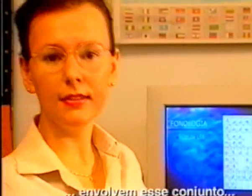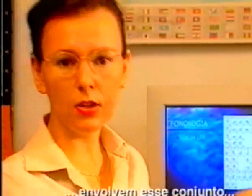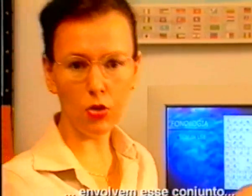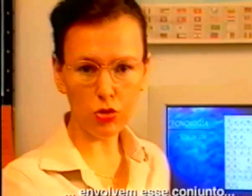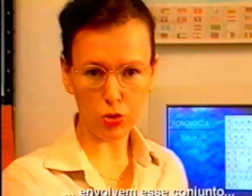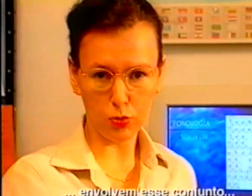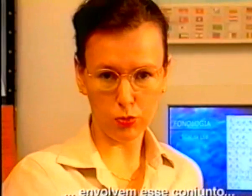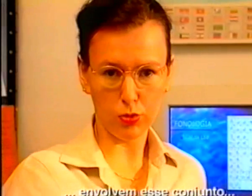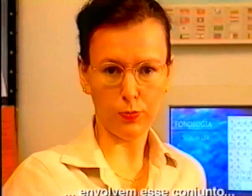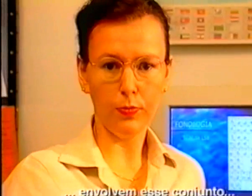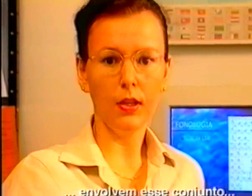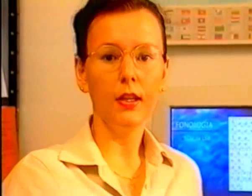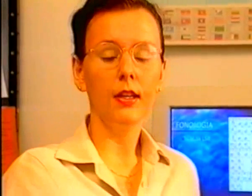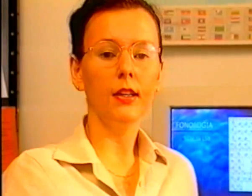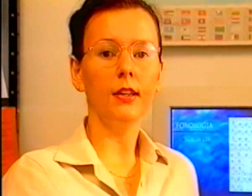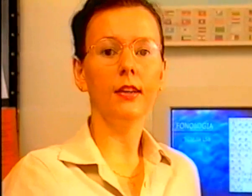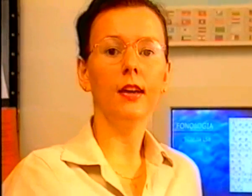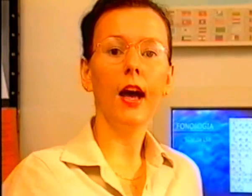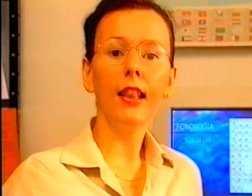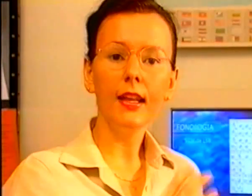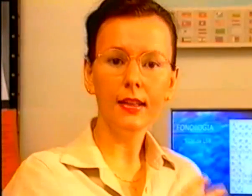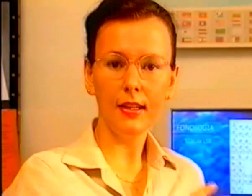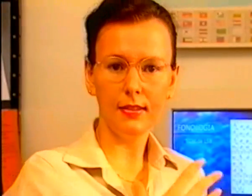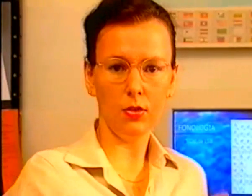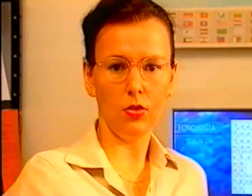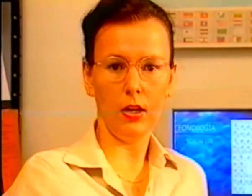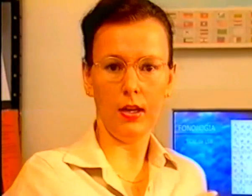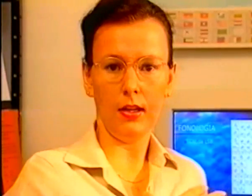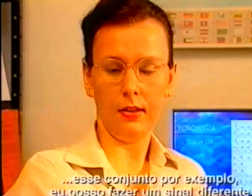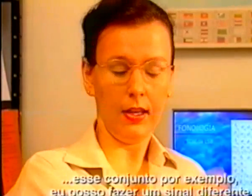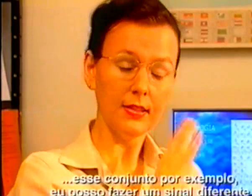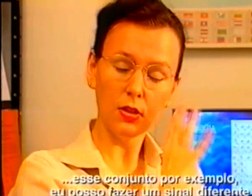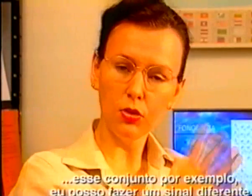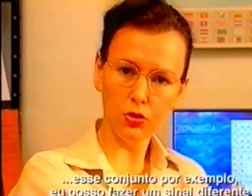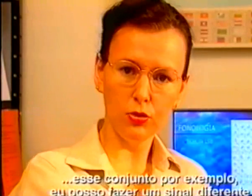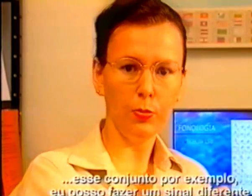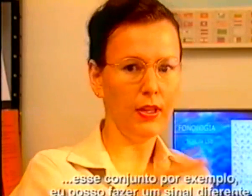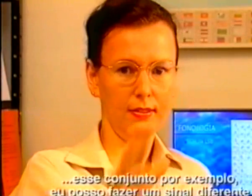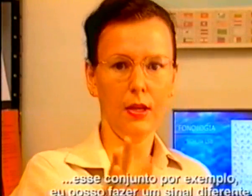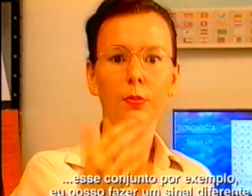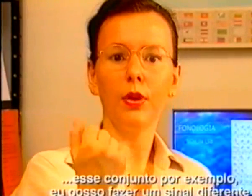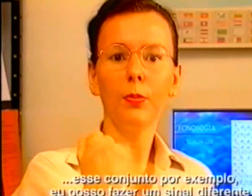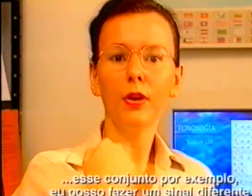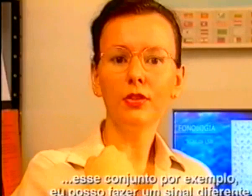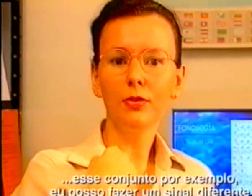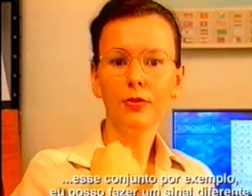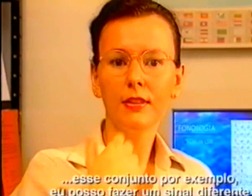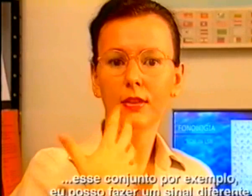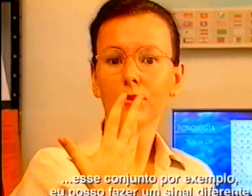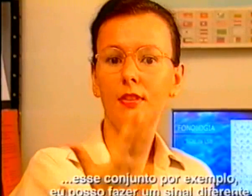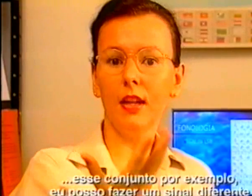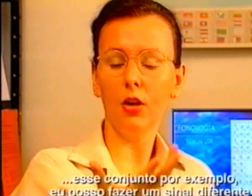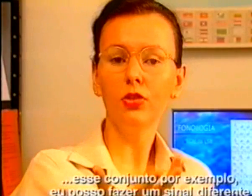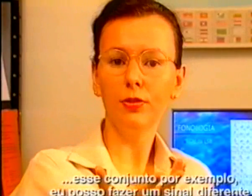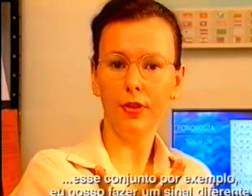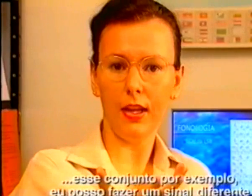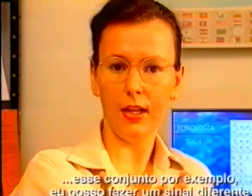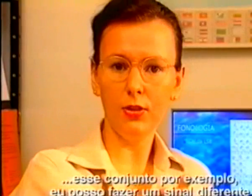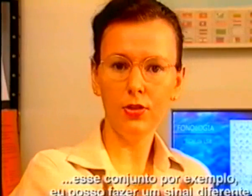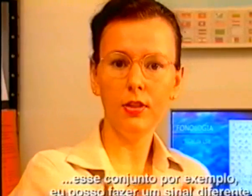envolvem esse conjunto. Além desse esse conjunto, por exemplo, eu posso fazer um sinal